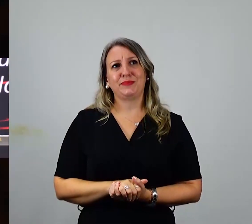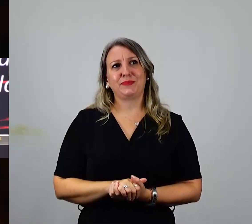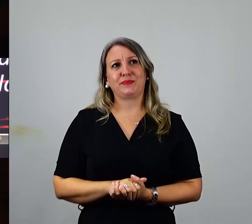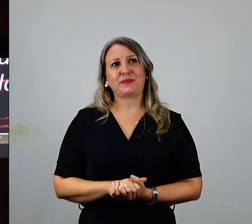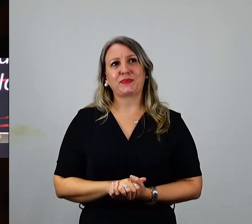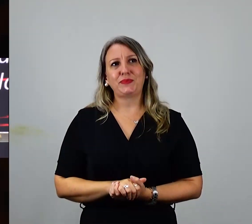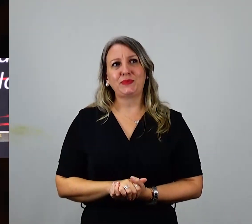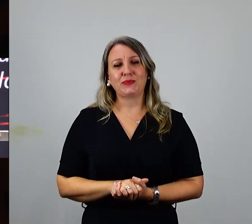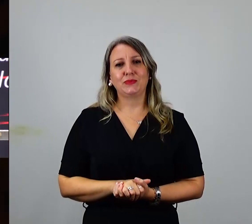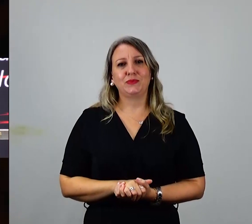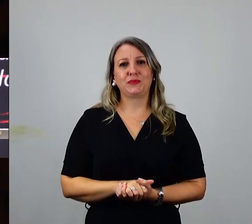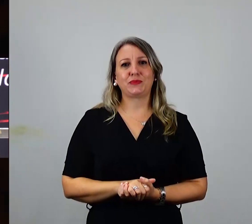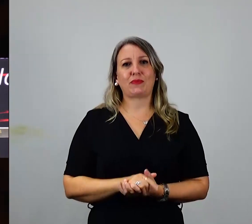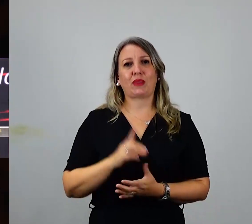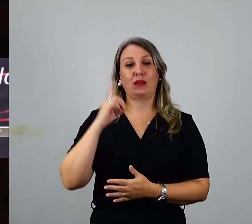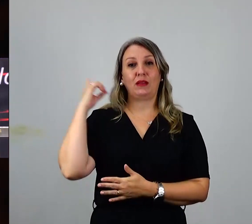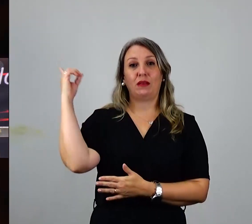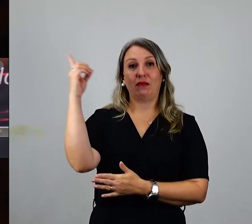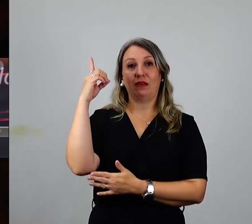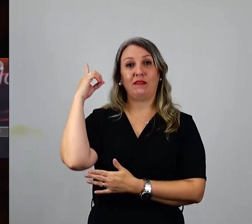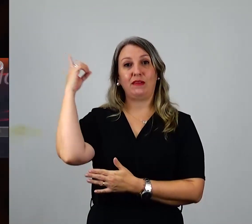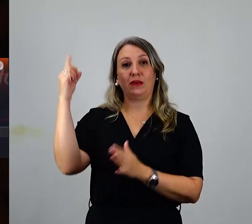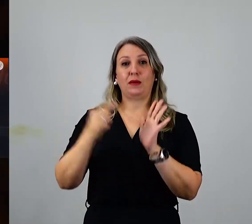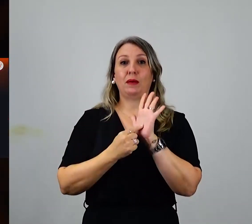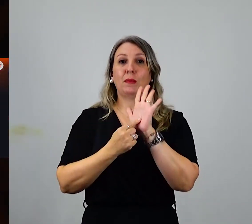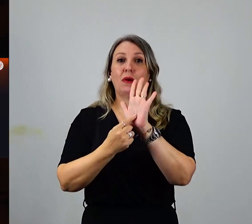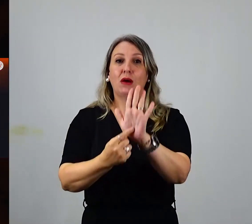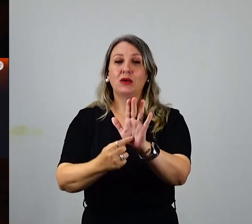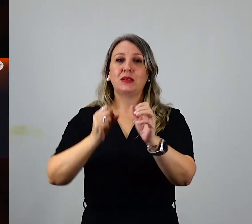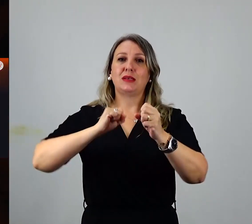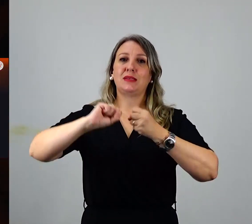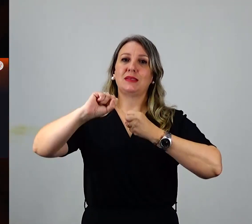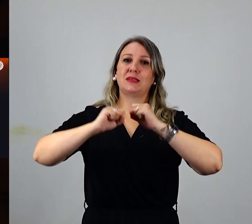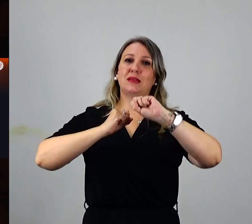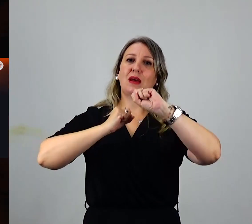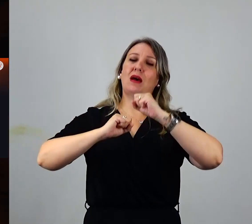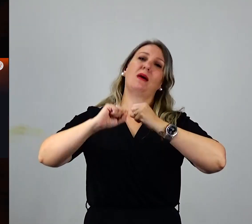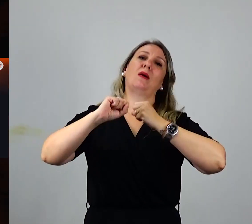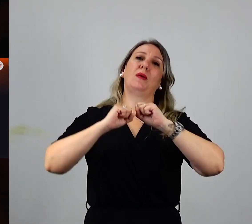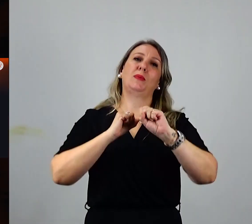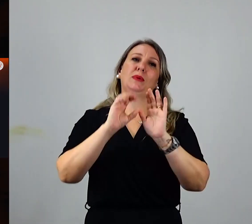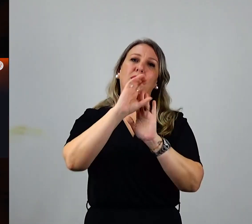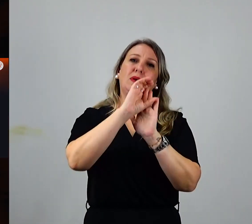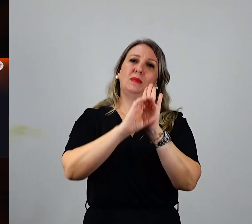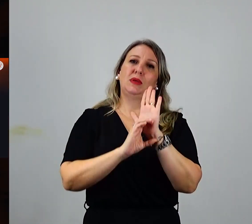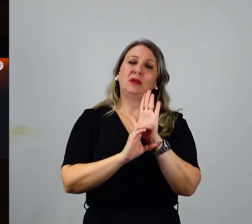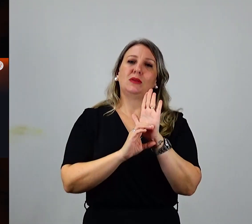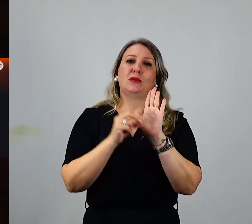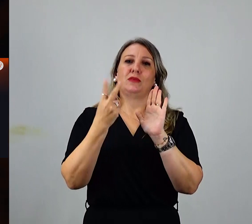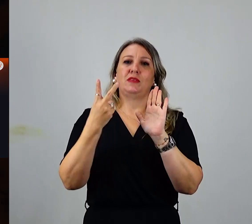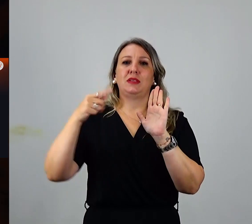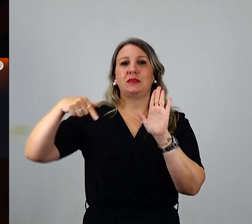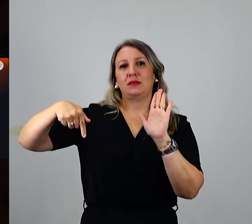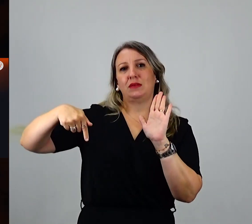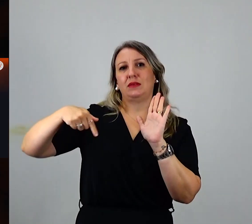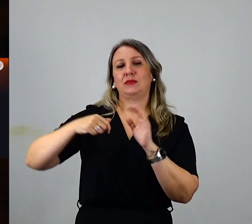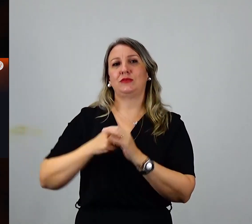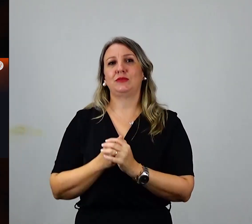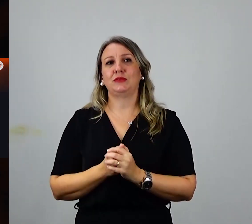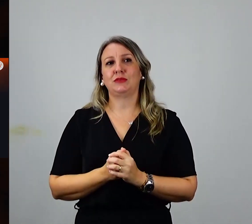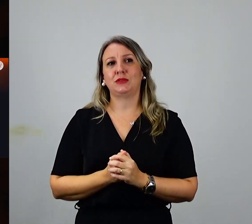Olha o que Davi fala no Salmo 27. Uma coisa peço ao Senhor e a